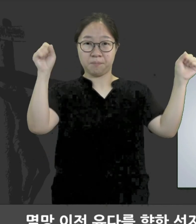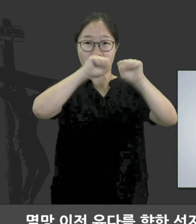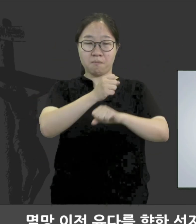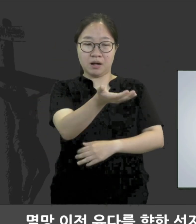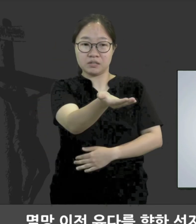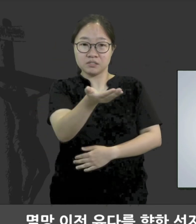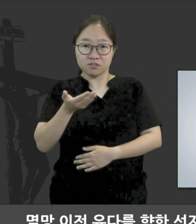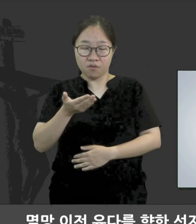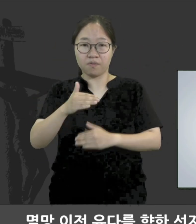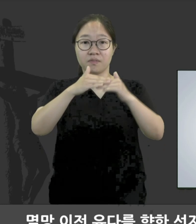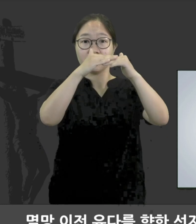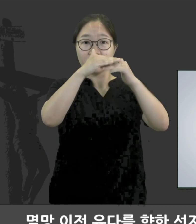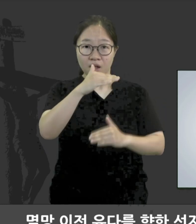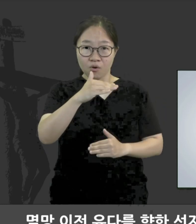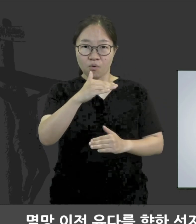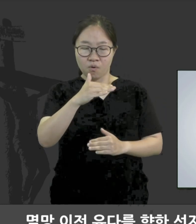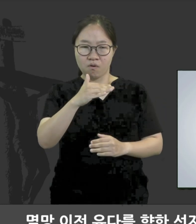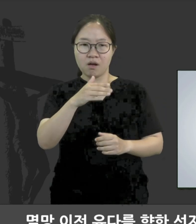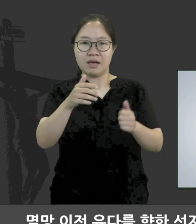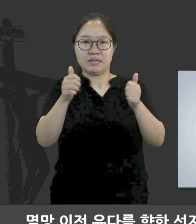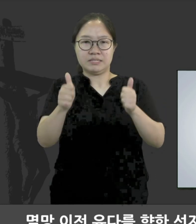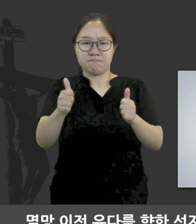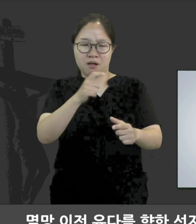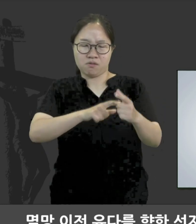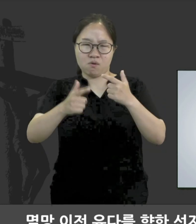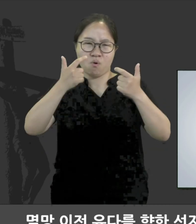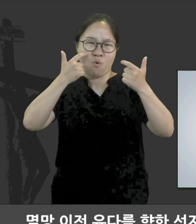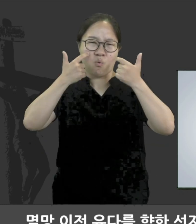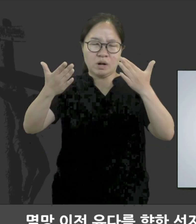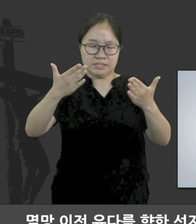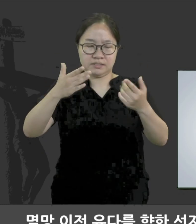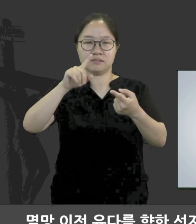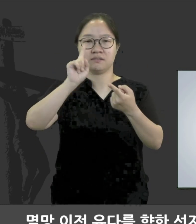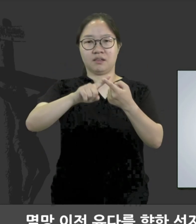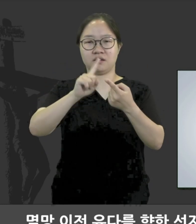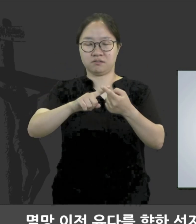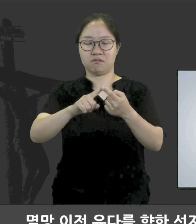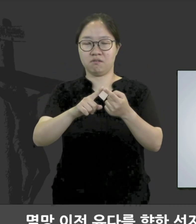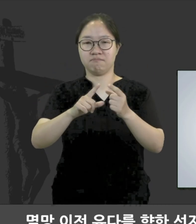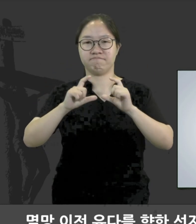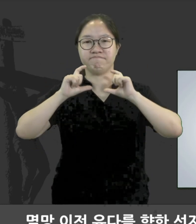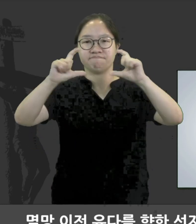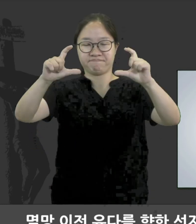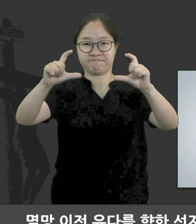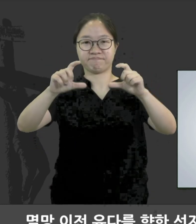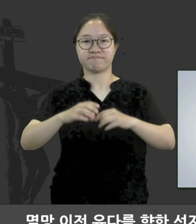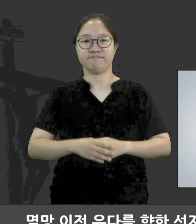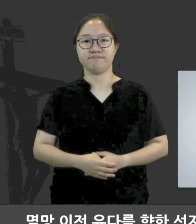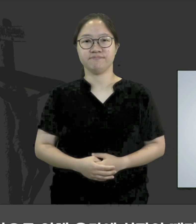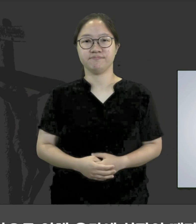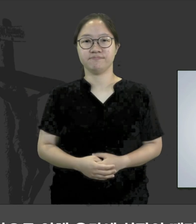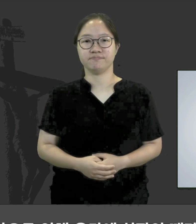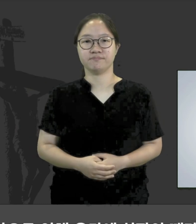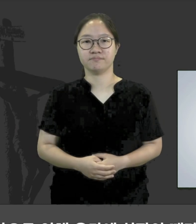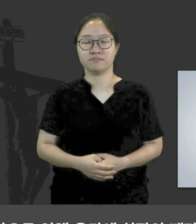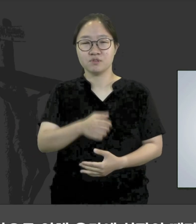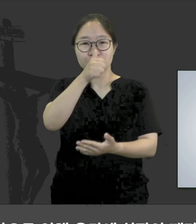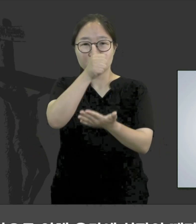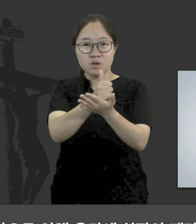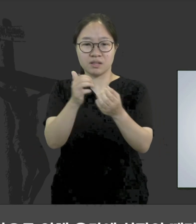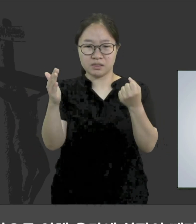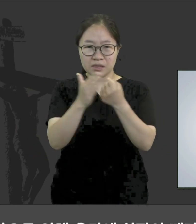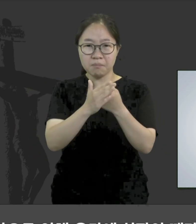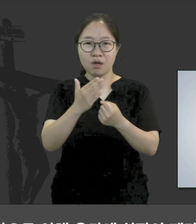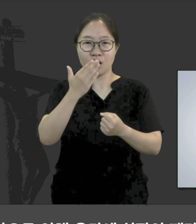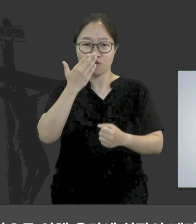유다를 향한 선지자들의 메시지는 점점 확실히 임하게 될 심판을 선포하는 것으로 전환됩니다. 죄악으로